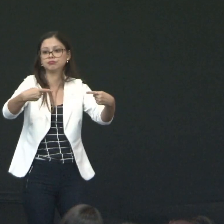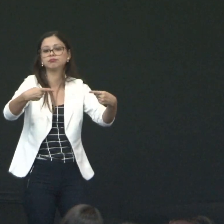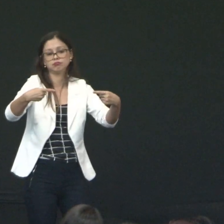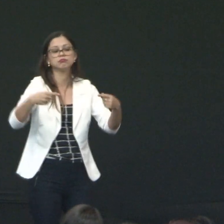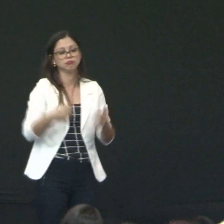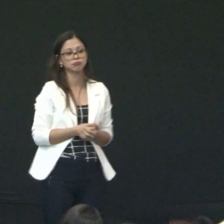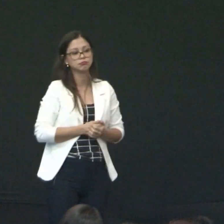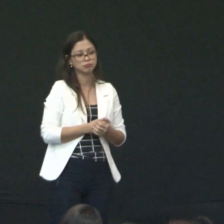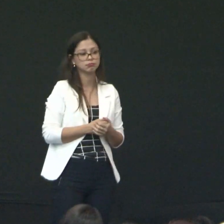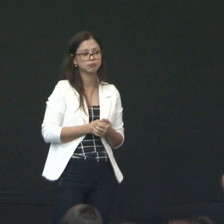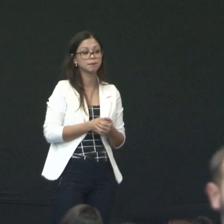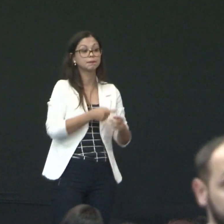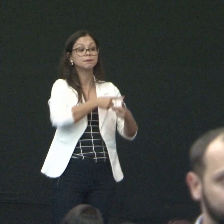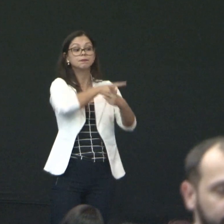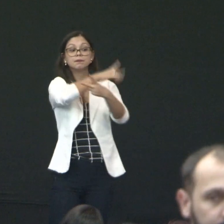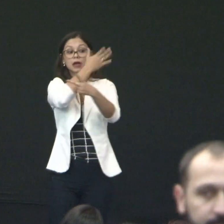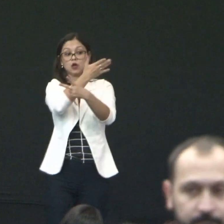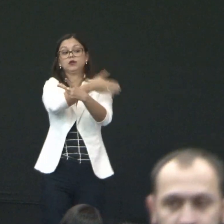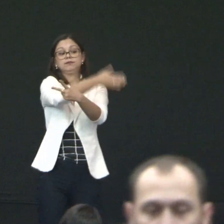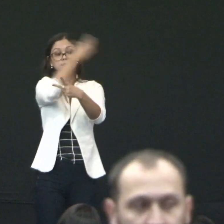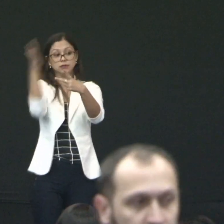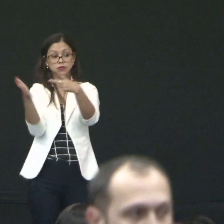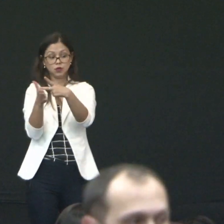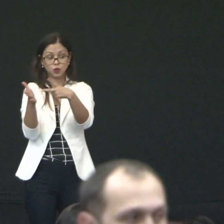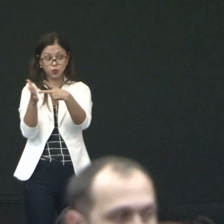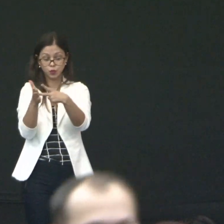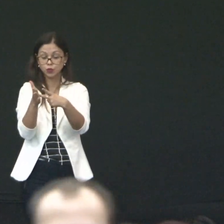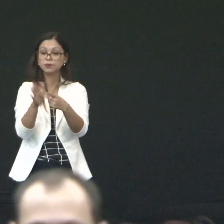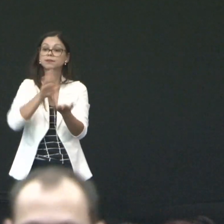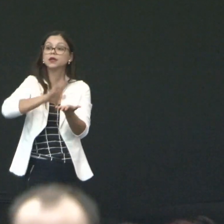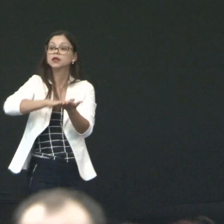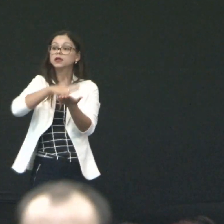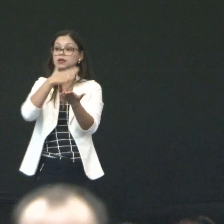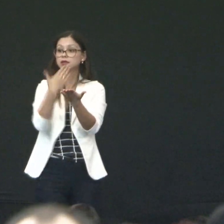repetidor, copiando aquilo que está sendo feito como se fosse um espelho.